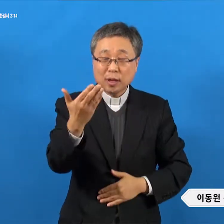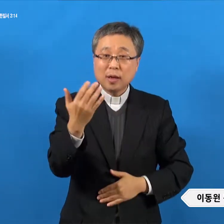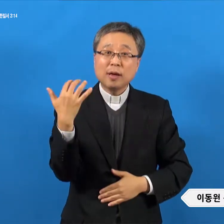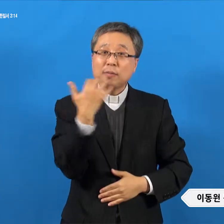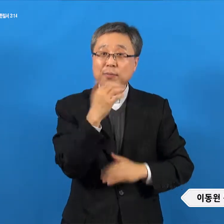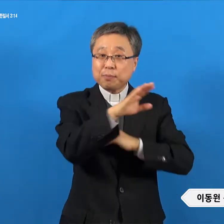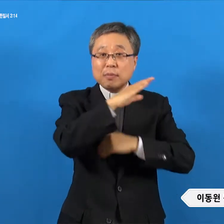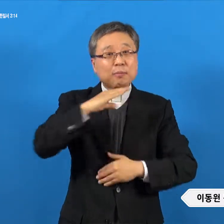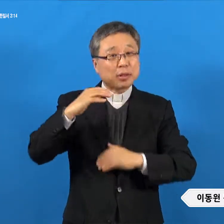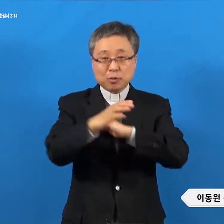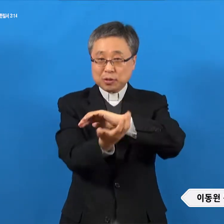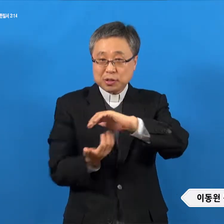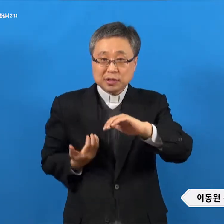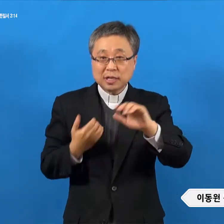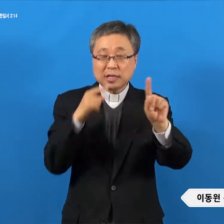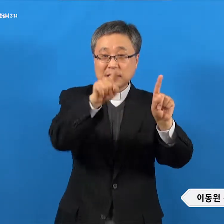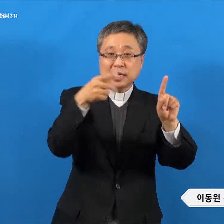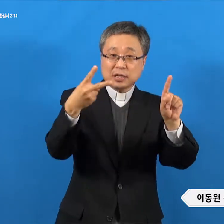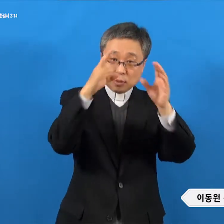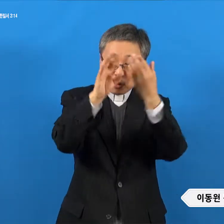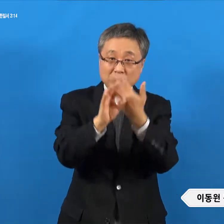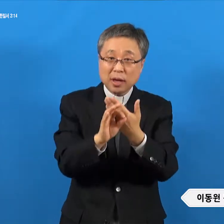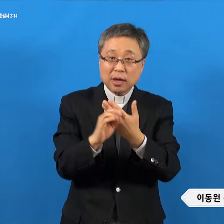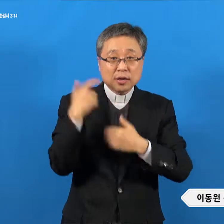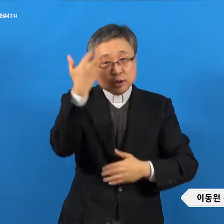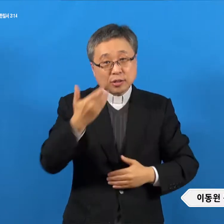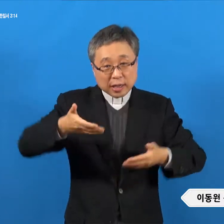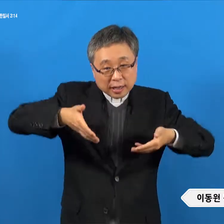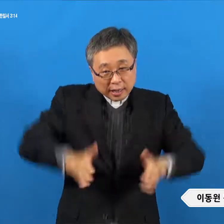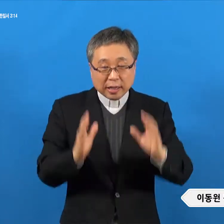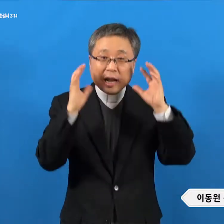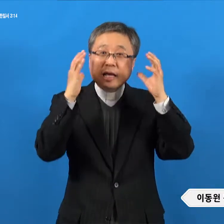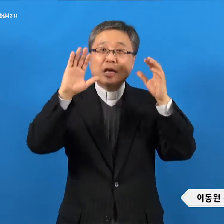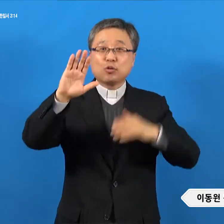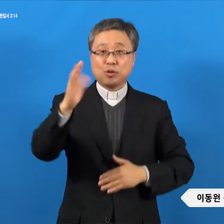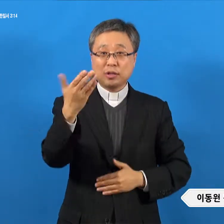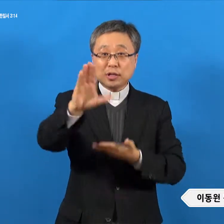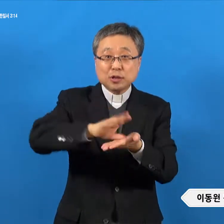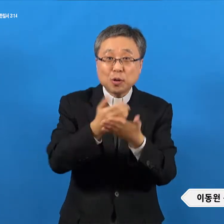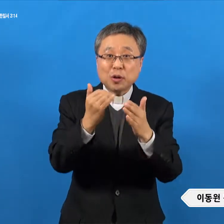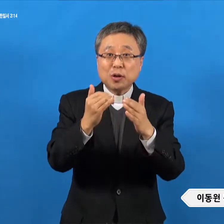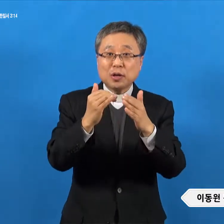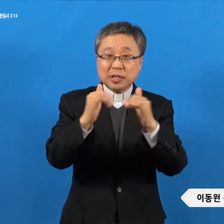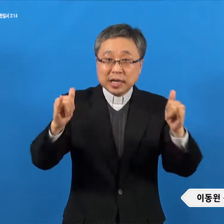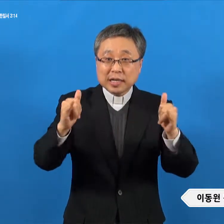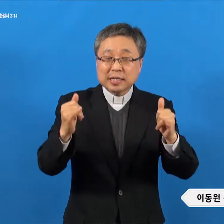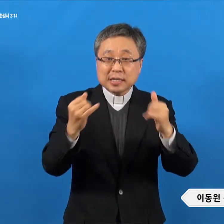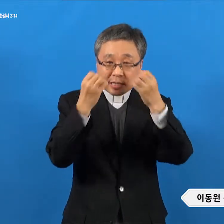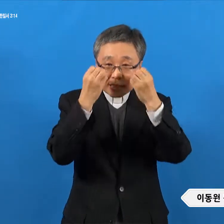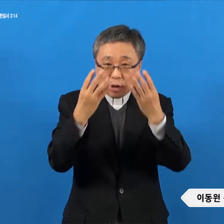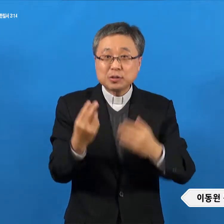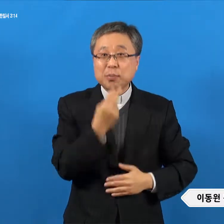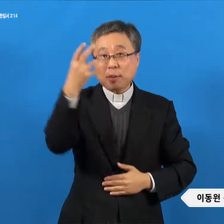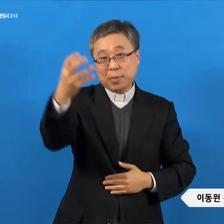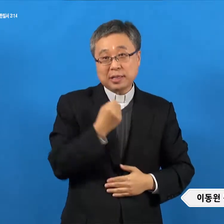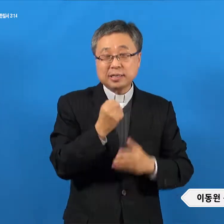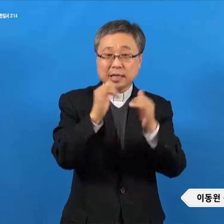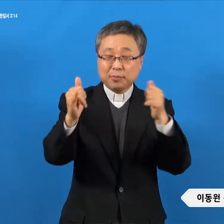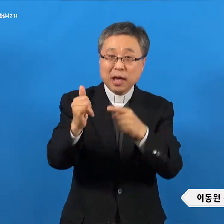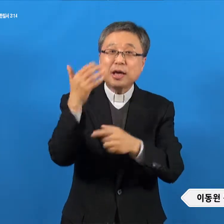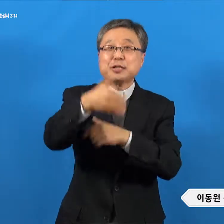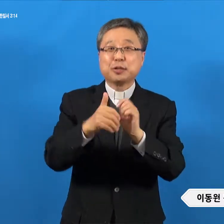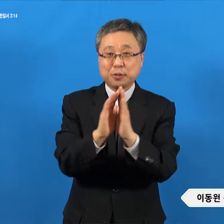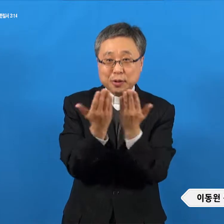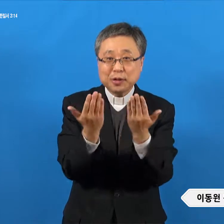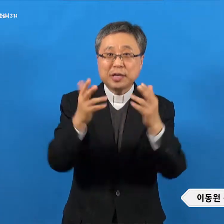2장 1절에서 영적인 갓난아기가 된 이제 그리스도의 새로운 생명을 받아들인 사람들에게